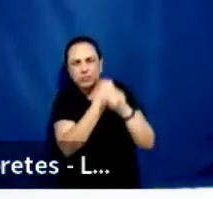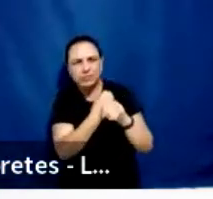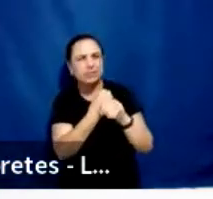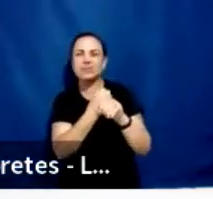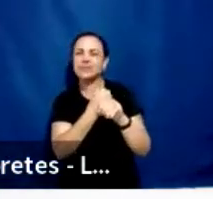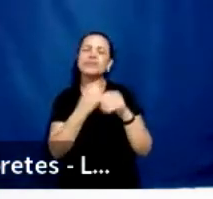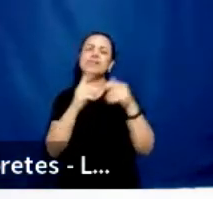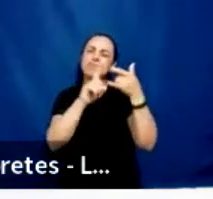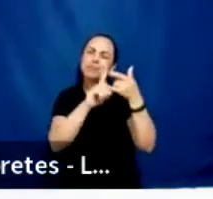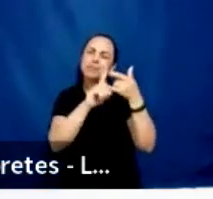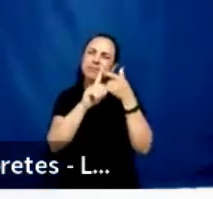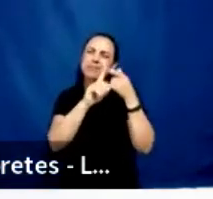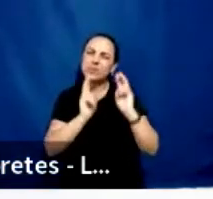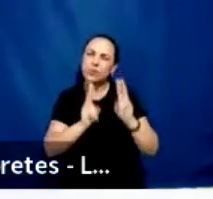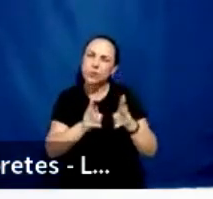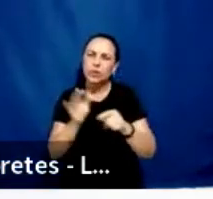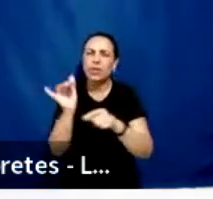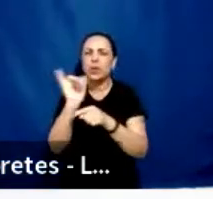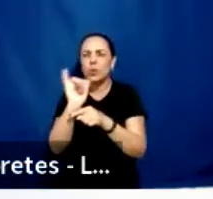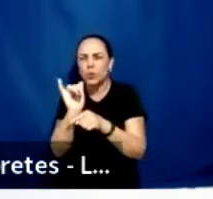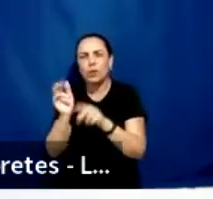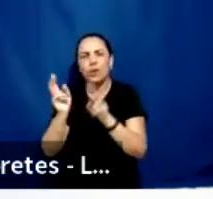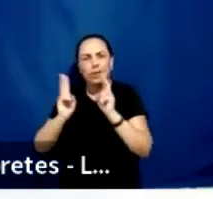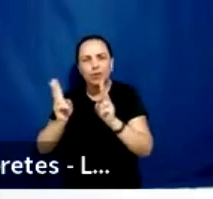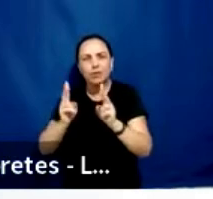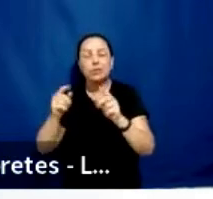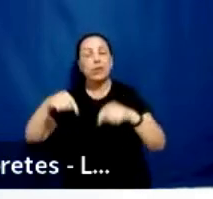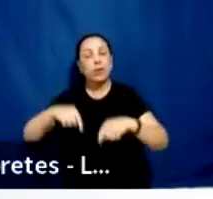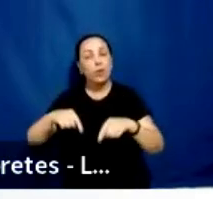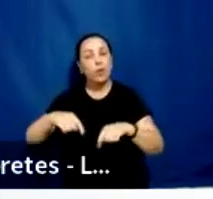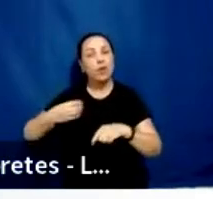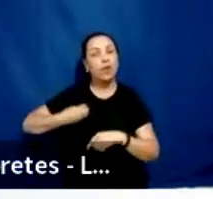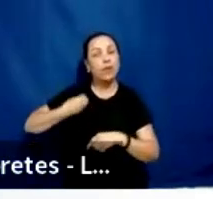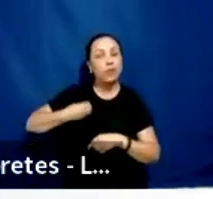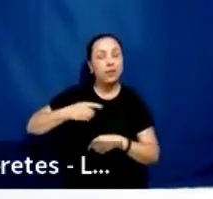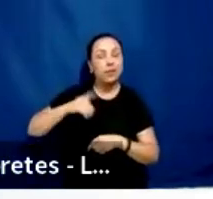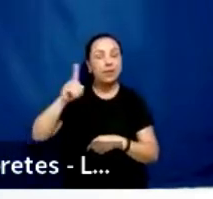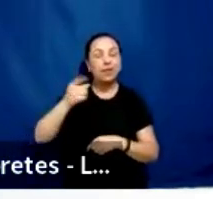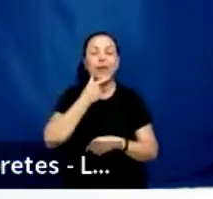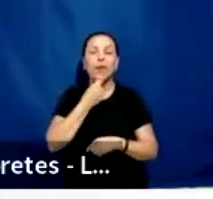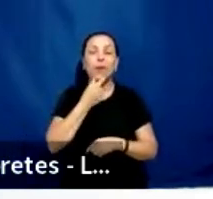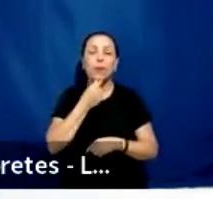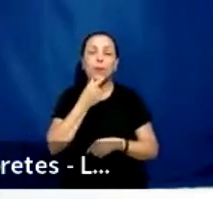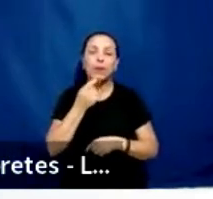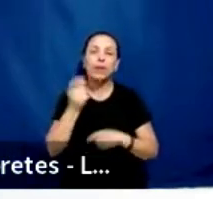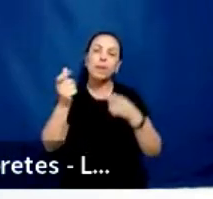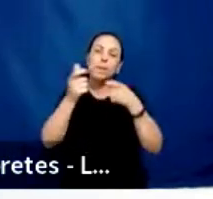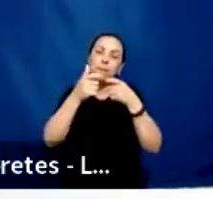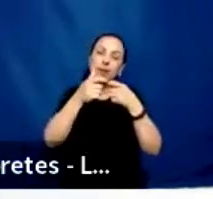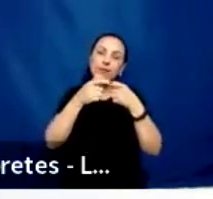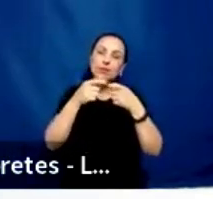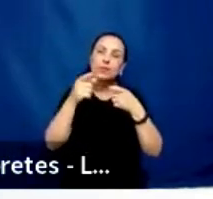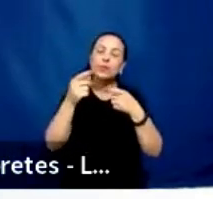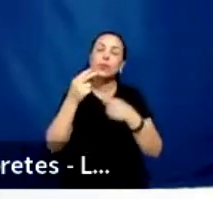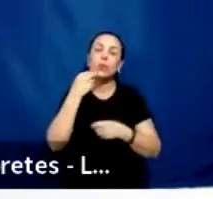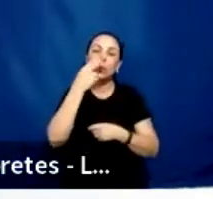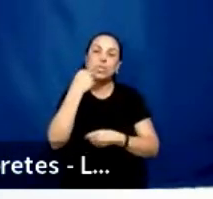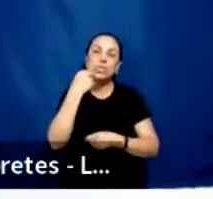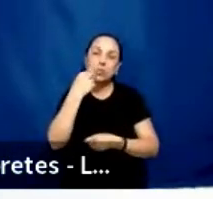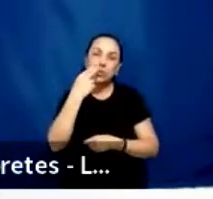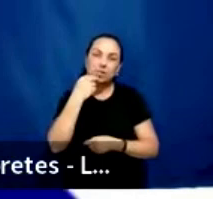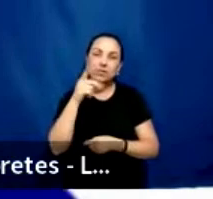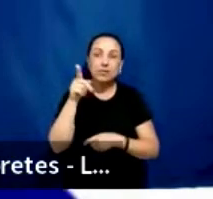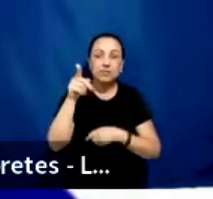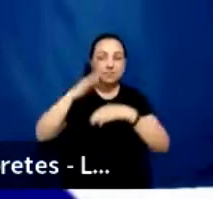aqui conosco. O nosso nutricionista Sunaik, ele vai falar sobre como